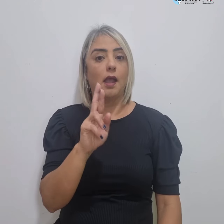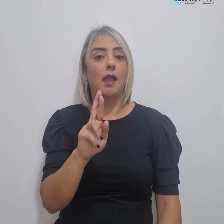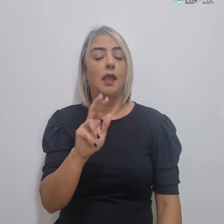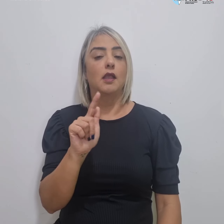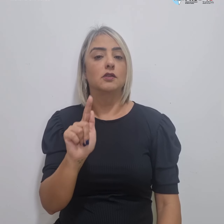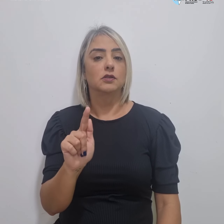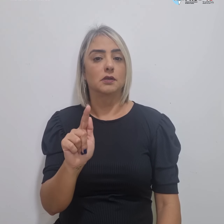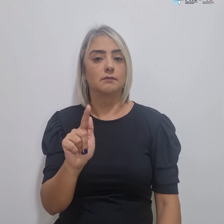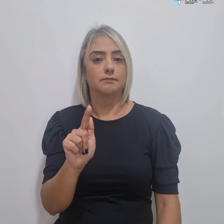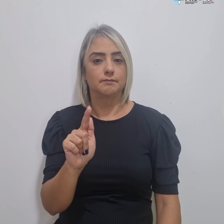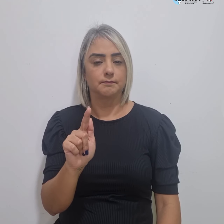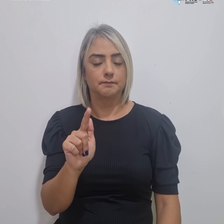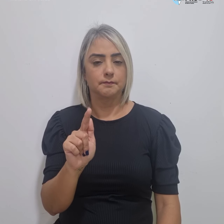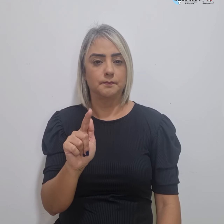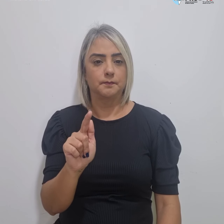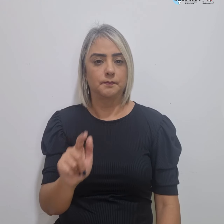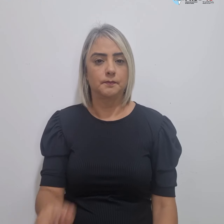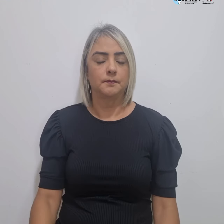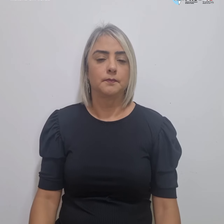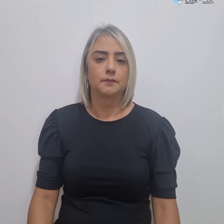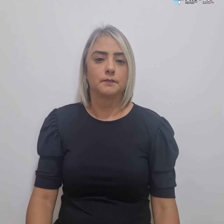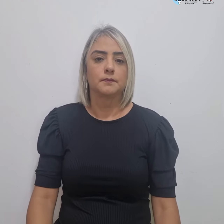disse ele. Abertura do CIMPRO,